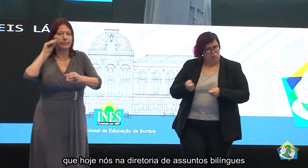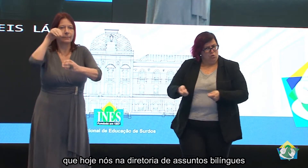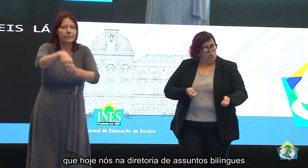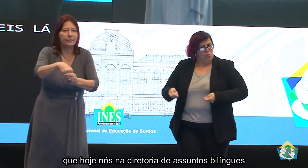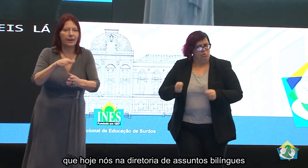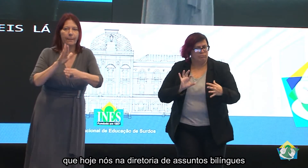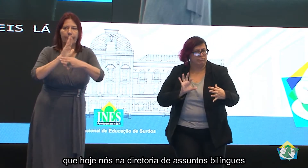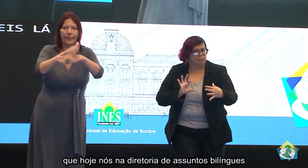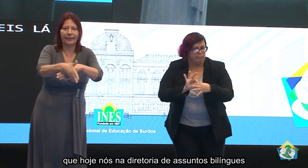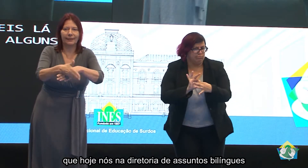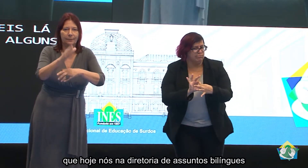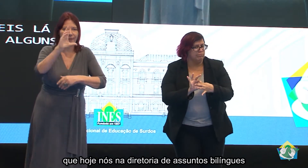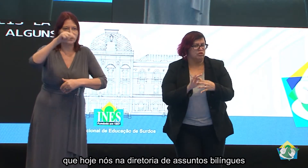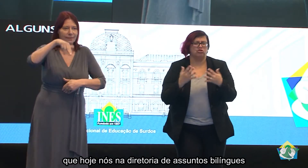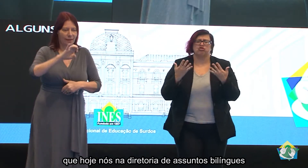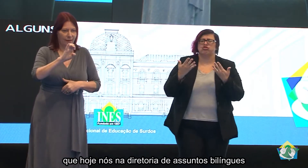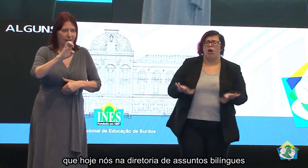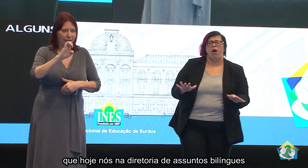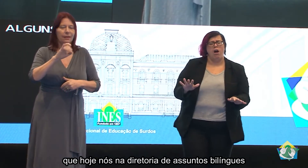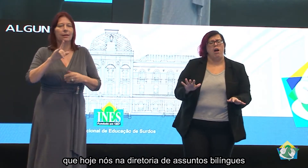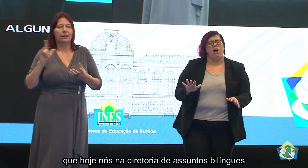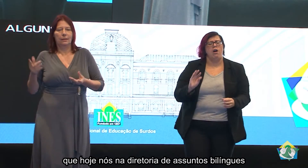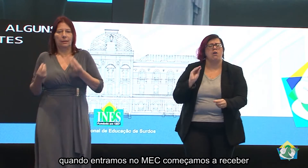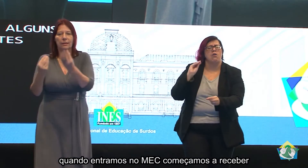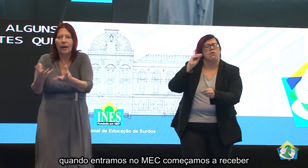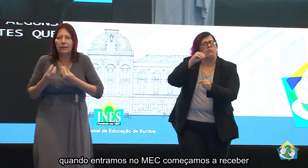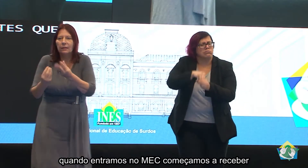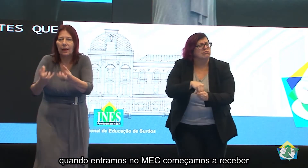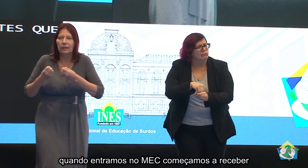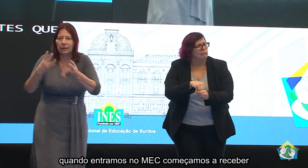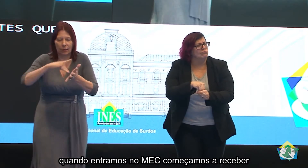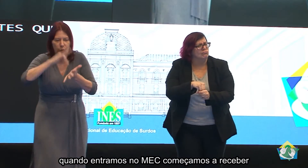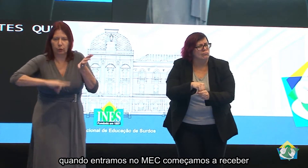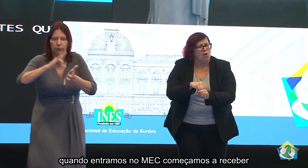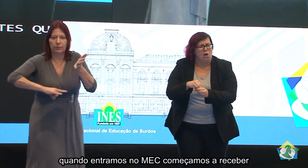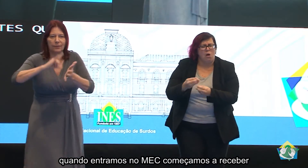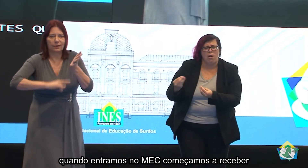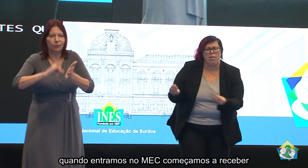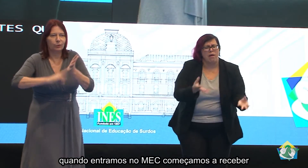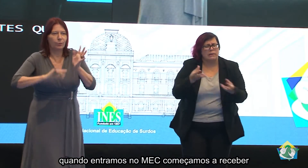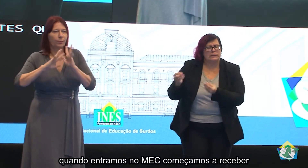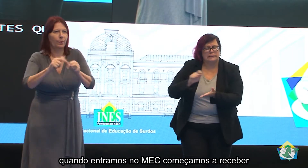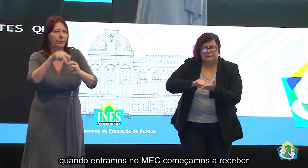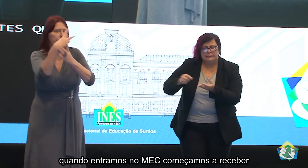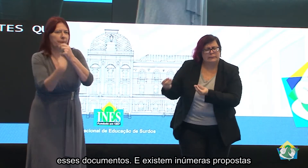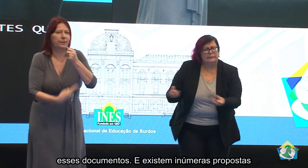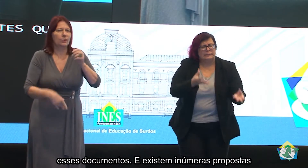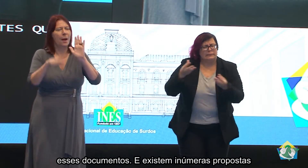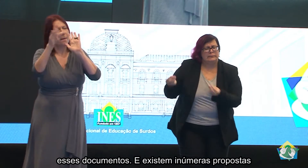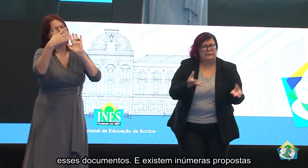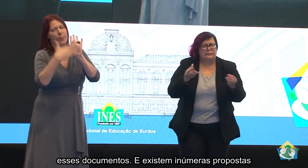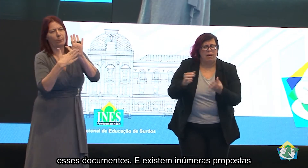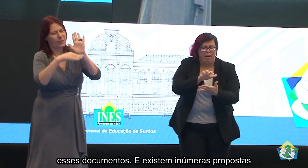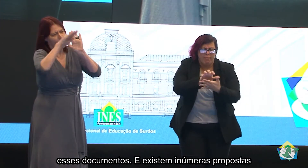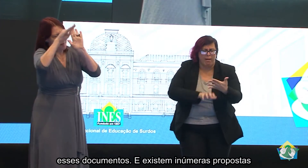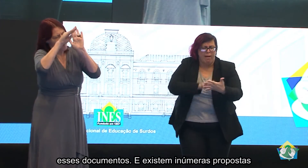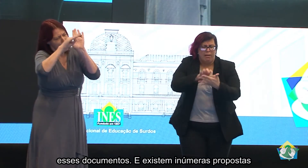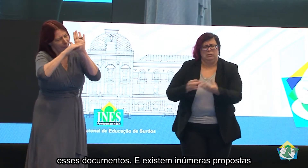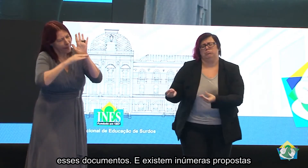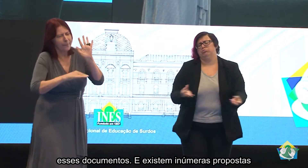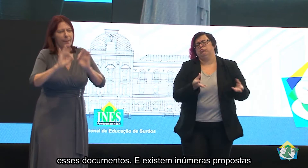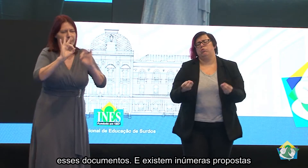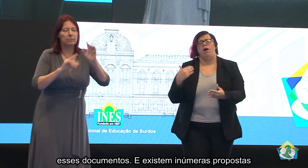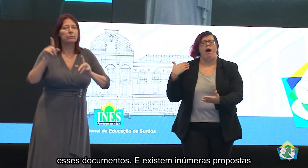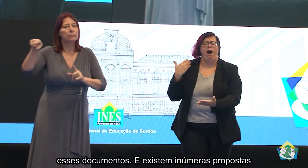que hoje nós, na Diretoria de Assuntos Bilíngues, quando entramos no MEC, começamos a receber esses documentos.